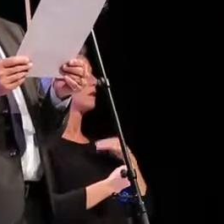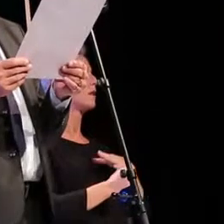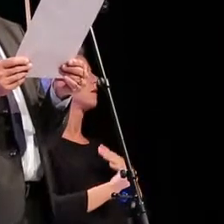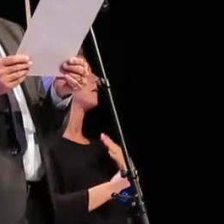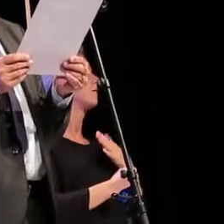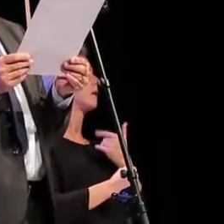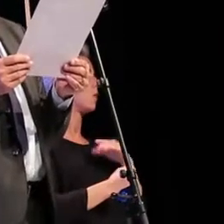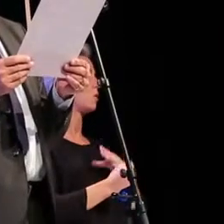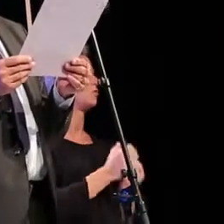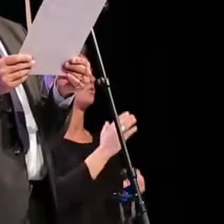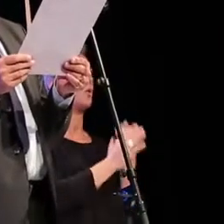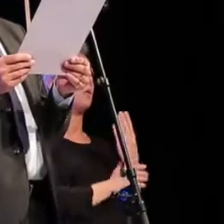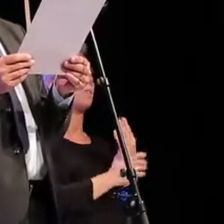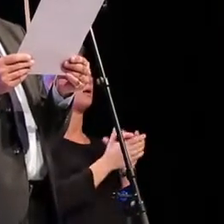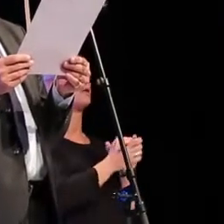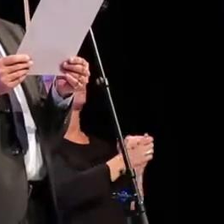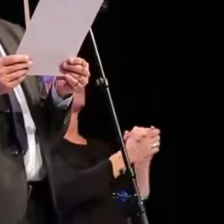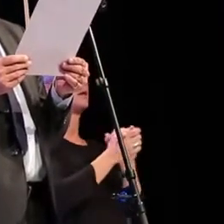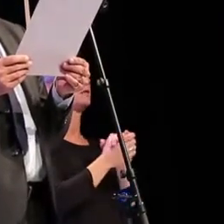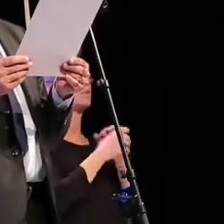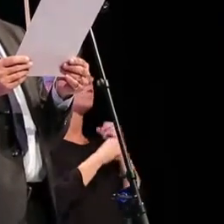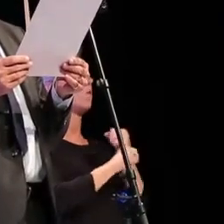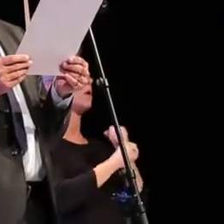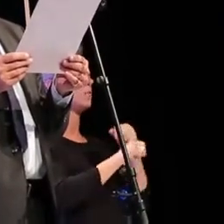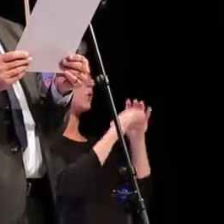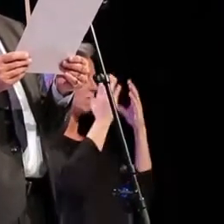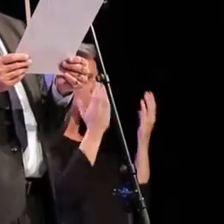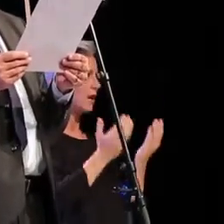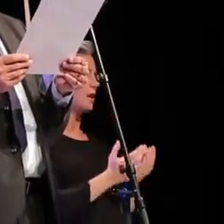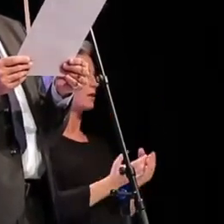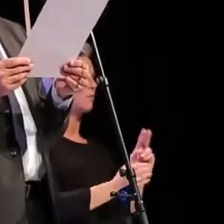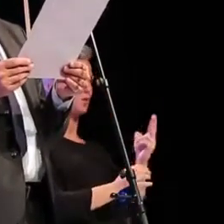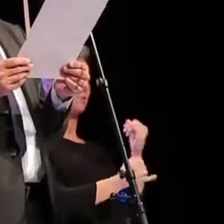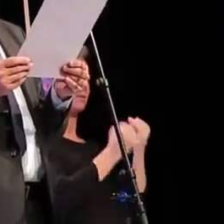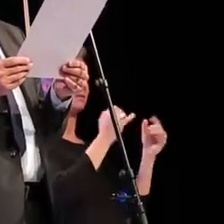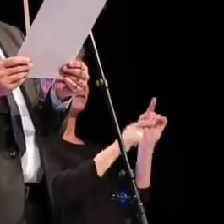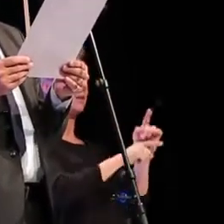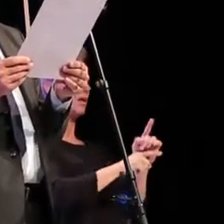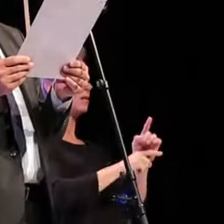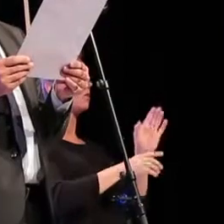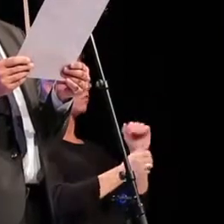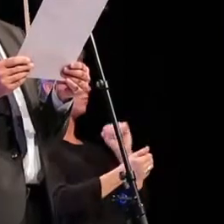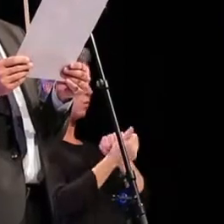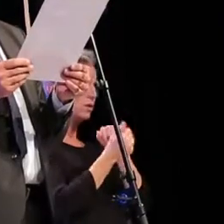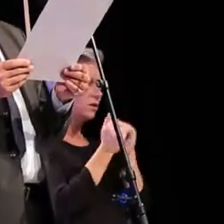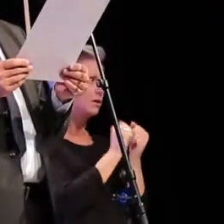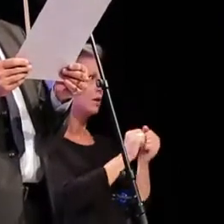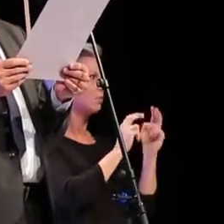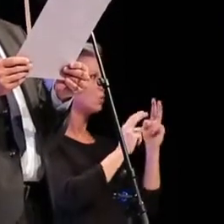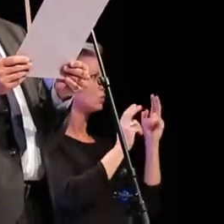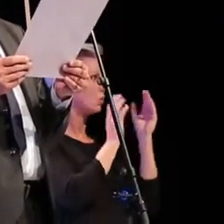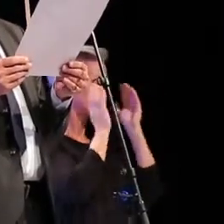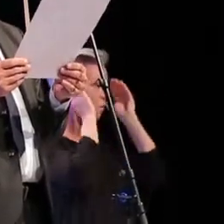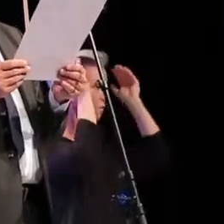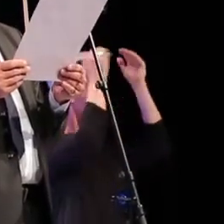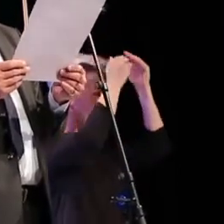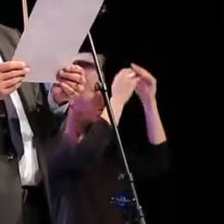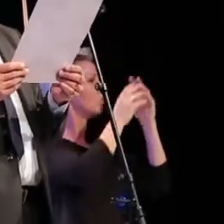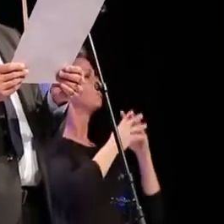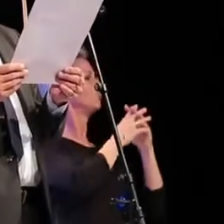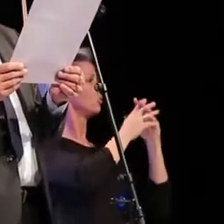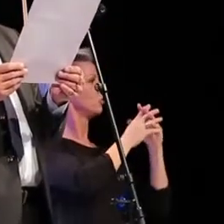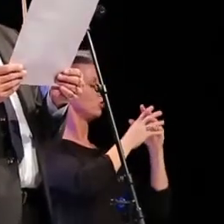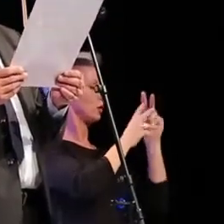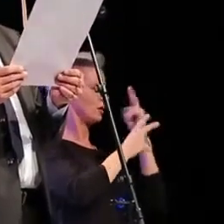är aktivister, forskare, näringslivet och på sistone genom påvens engagemang kyrkan som tagit täten